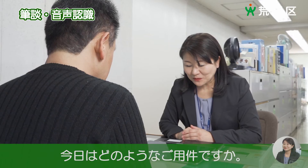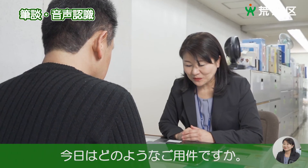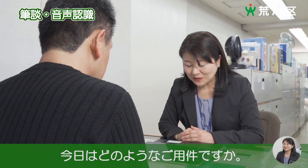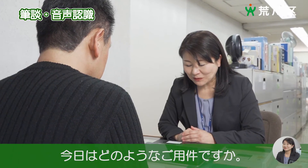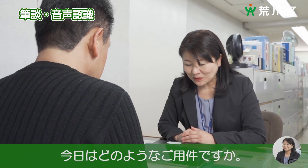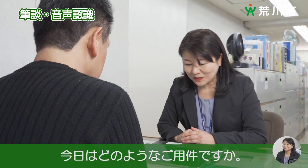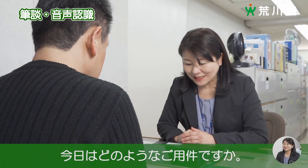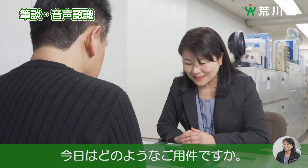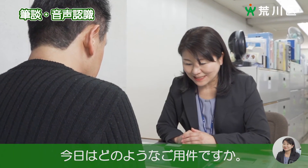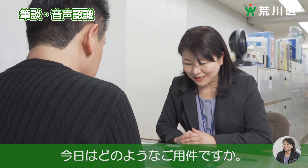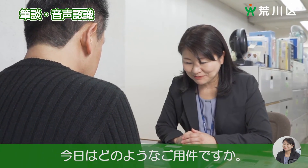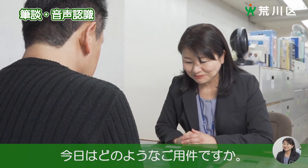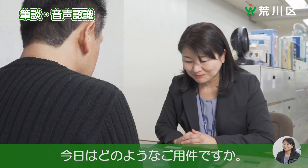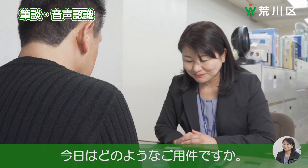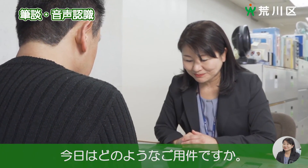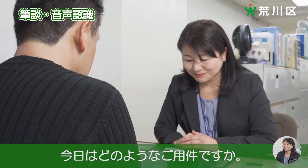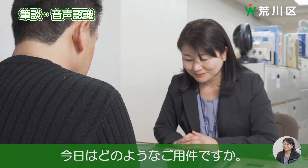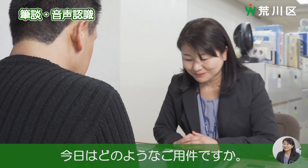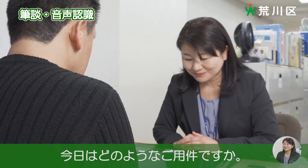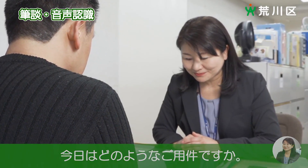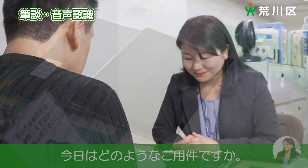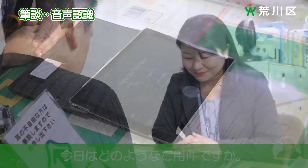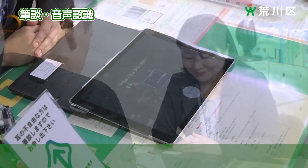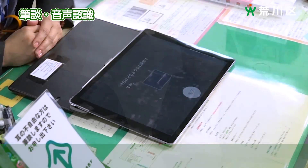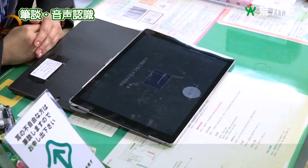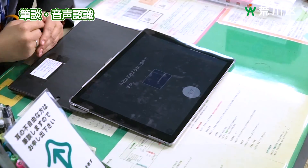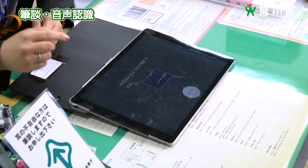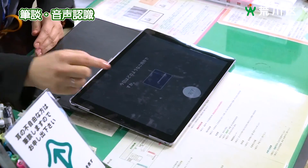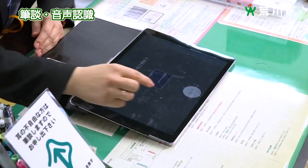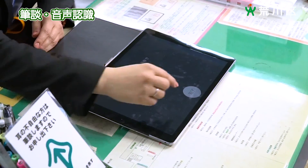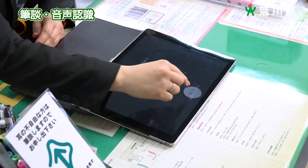今日はどのようなご用件ですか。